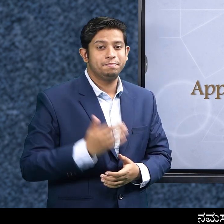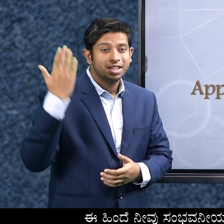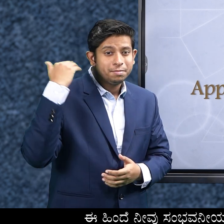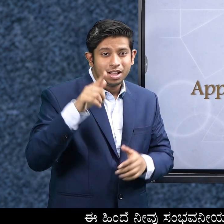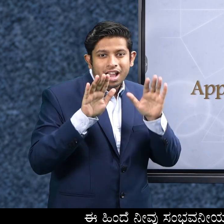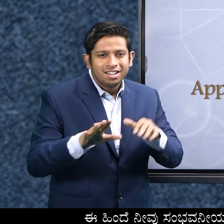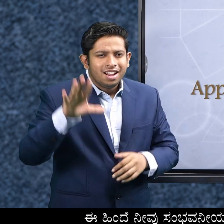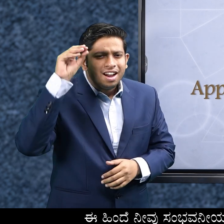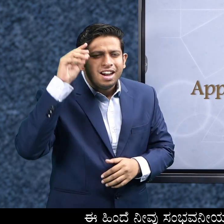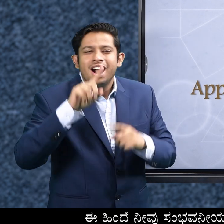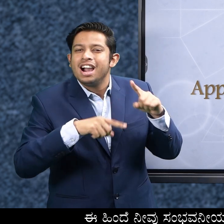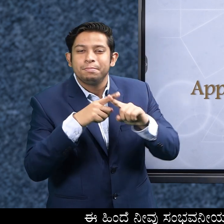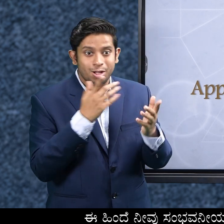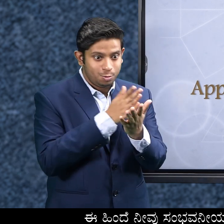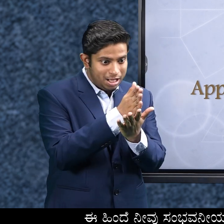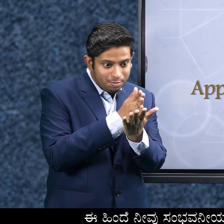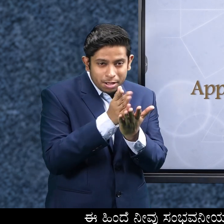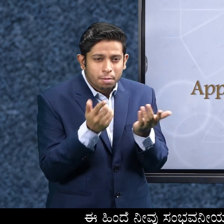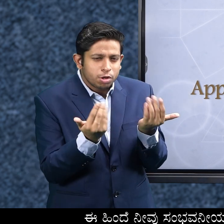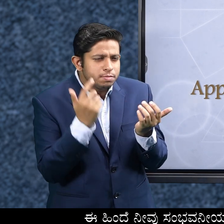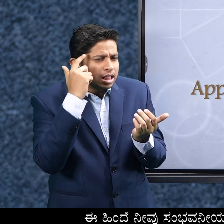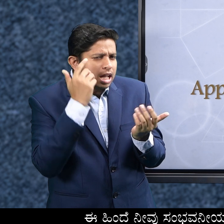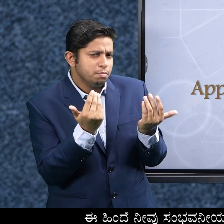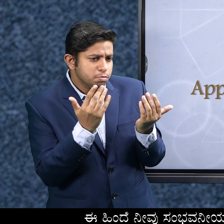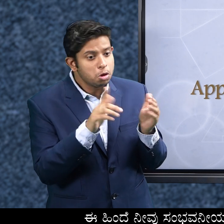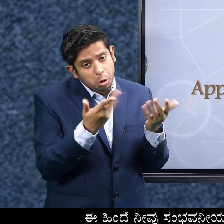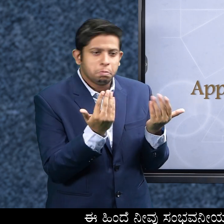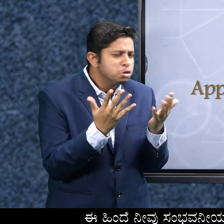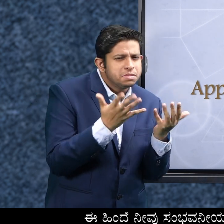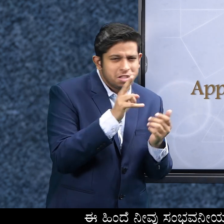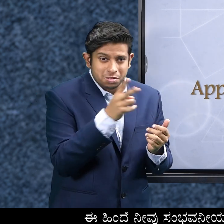ಈ ಹಿಂದೆ ನೀವು ಸಂಭವನೀಯತೆಯ ವಿಧಗಳ ಬಗ್ಗೆ ಕಲ್ತಿದ್ದೀರಿ.